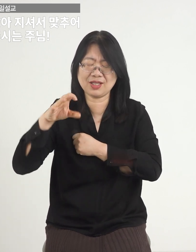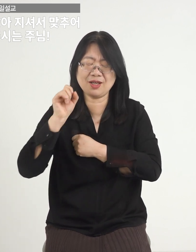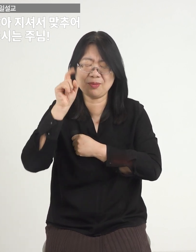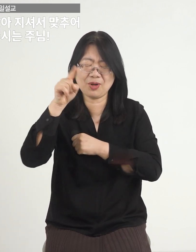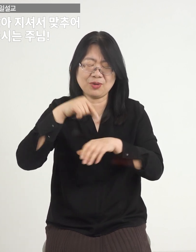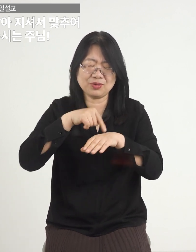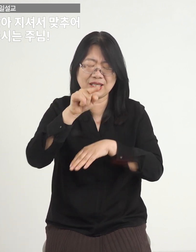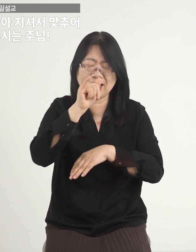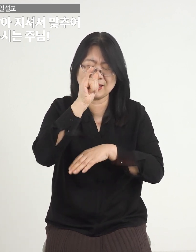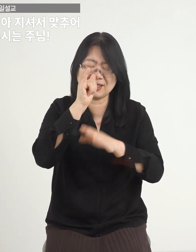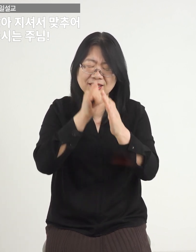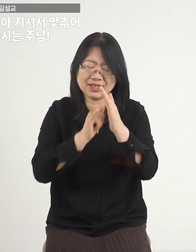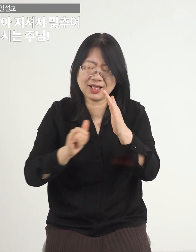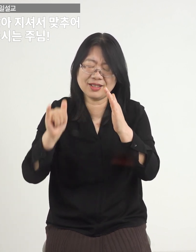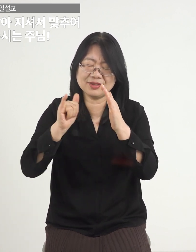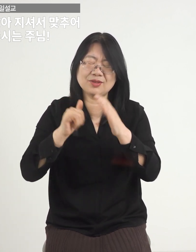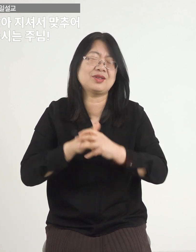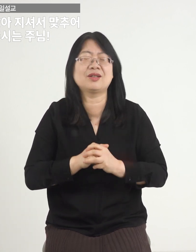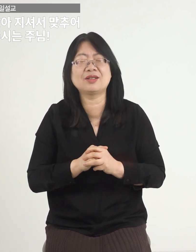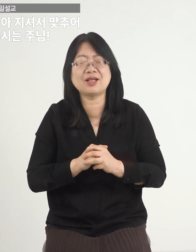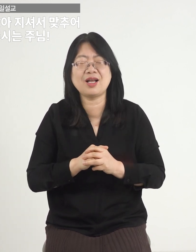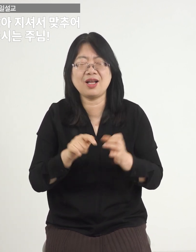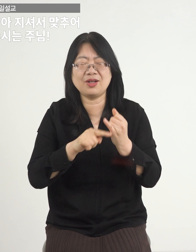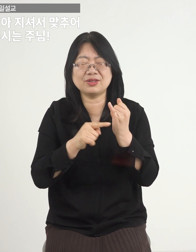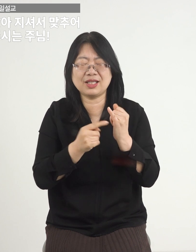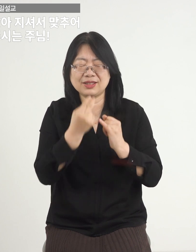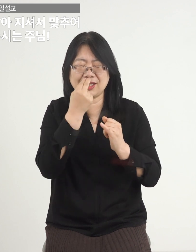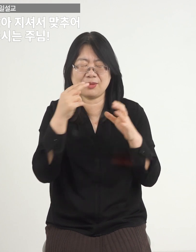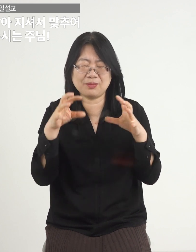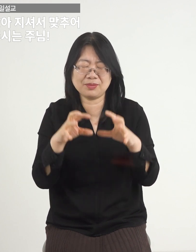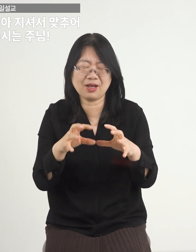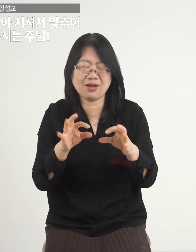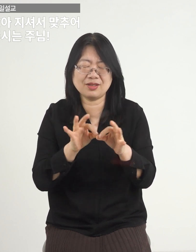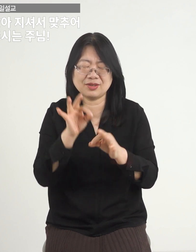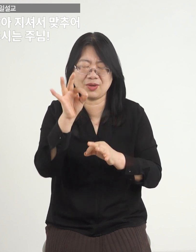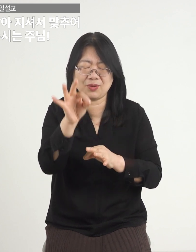멀리 출타해 있는 가족들, 복중의